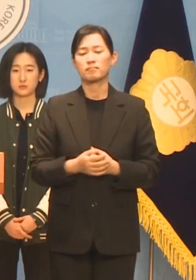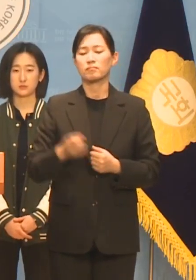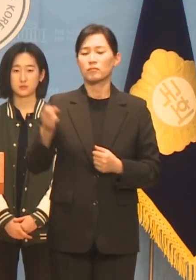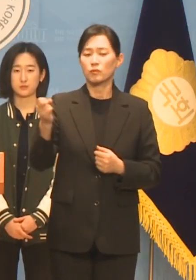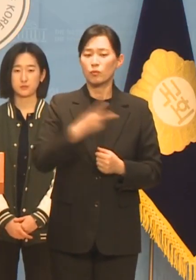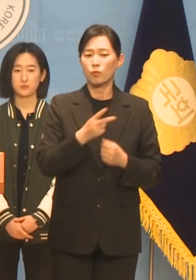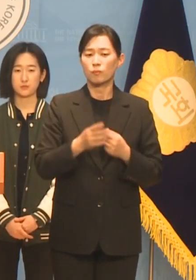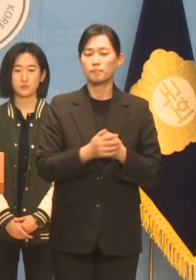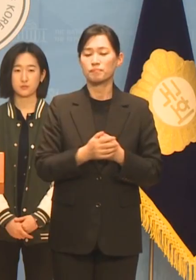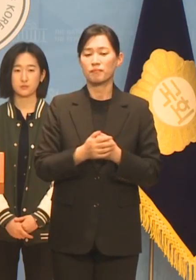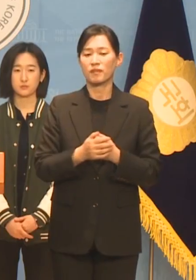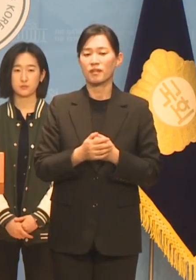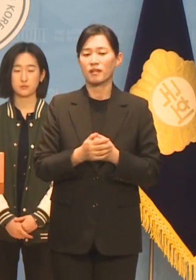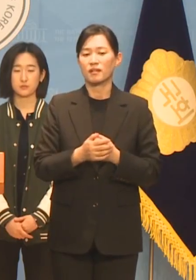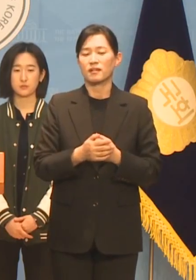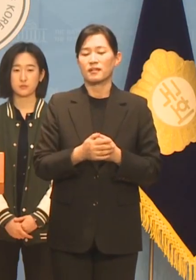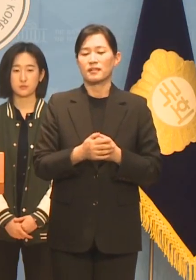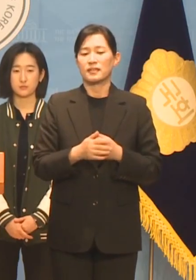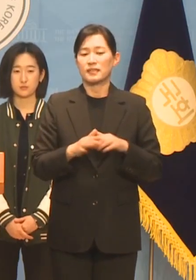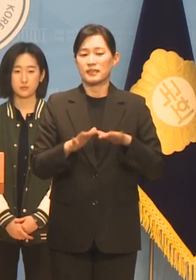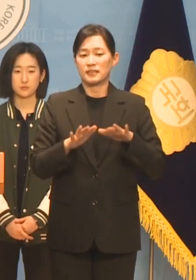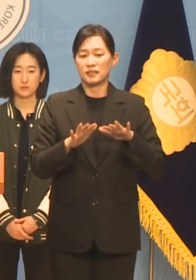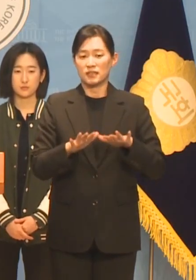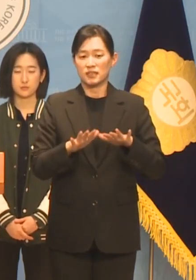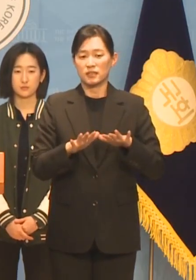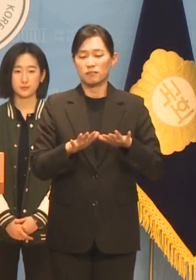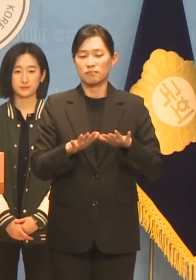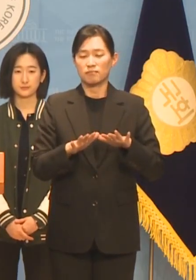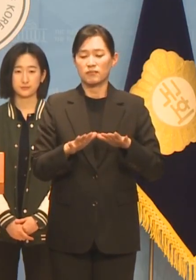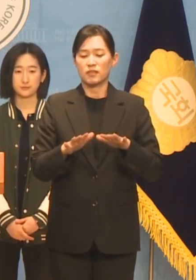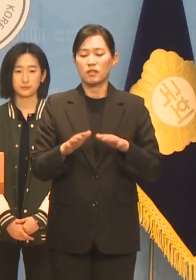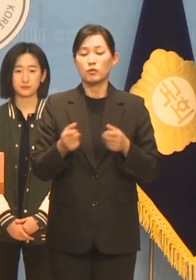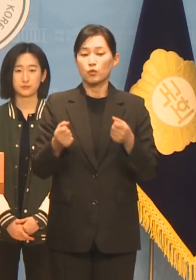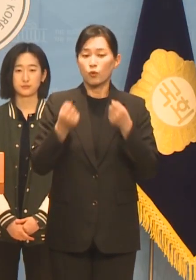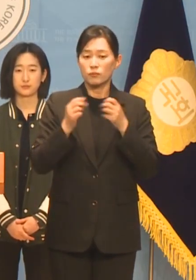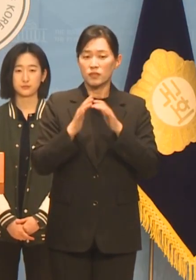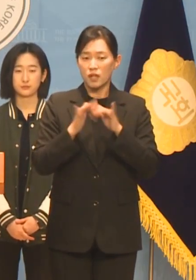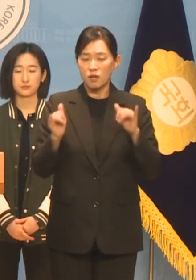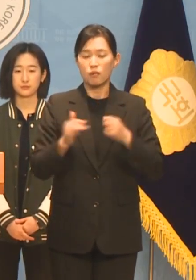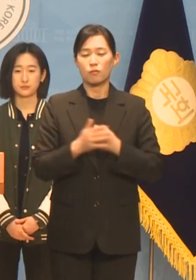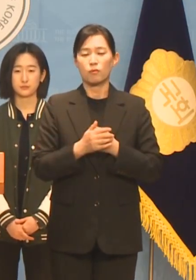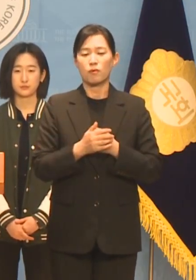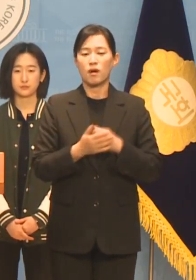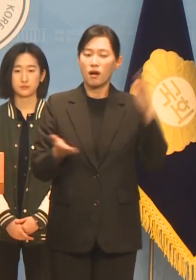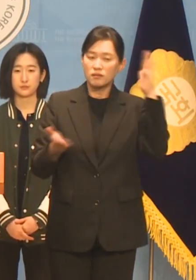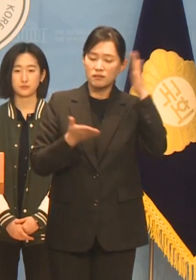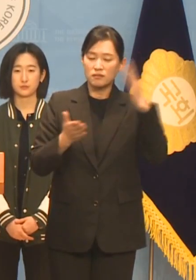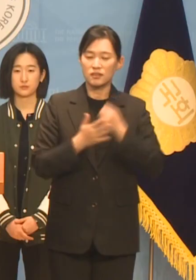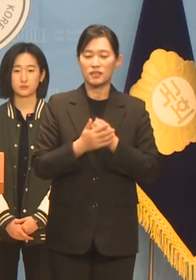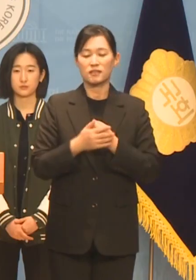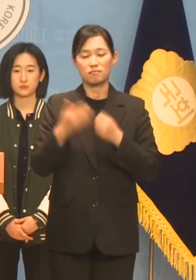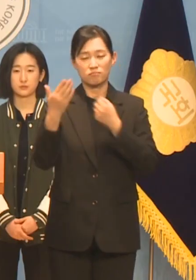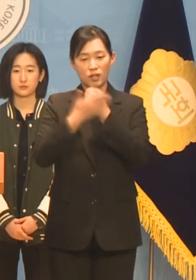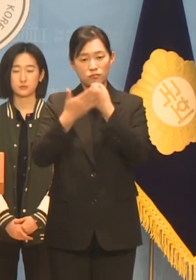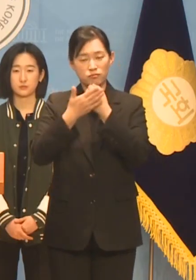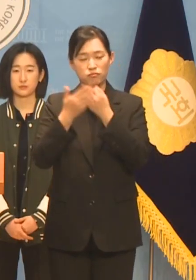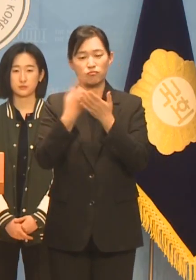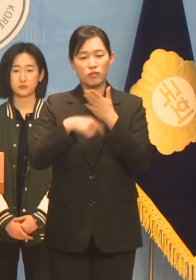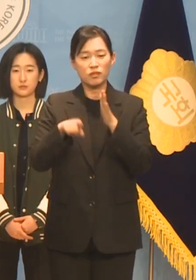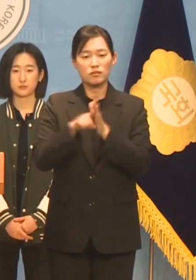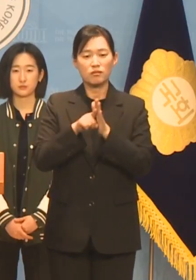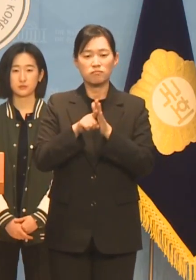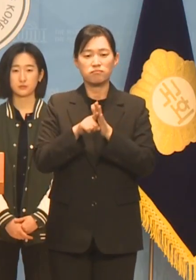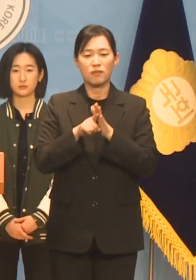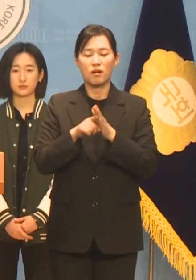또한 대진연 측은 시국 선언을 마친 재학생과 졸업생들이 사진 촬영을 하기 위하여 중앙광장으로 이동하자 시국